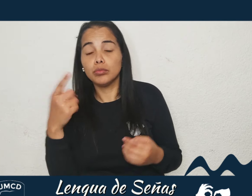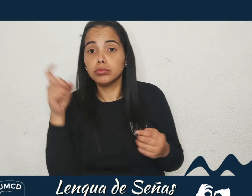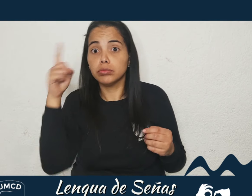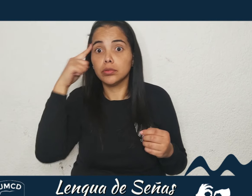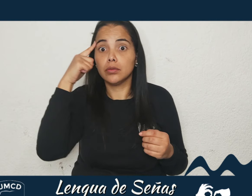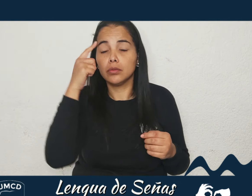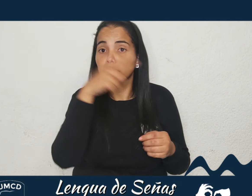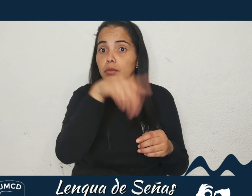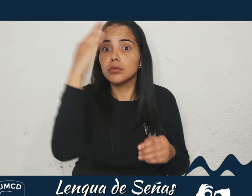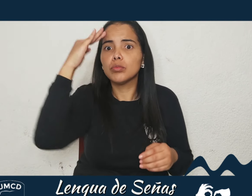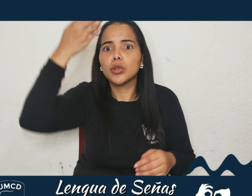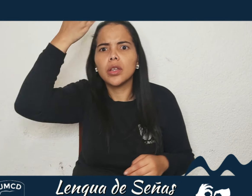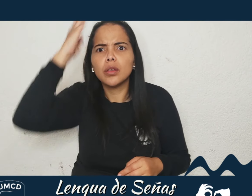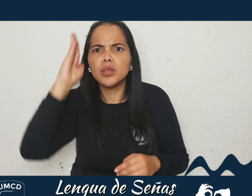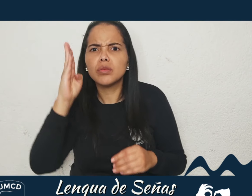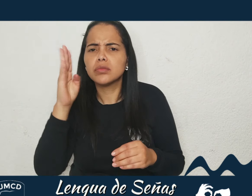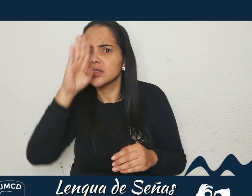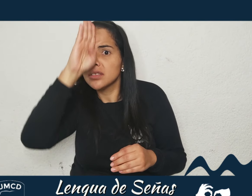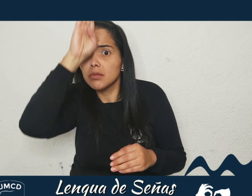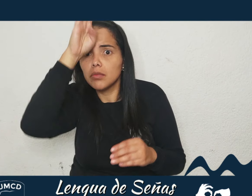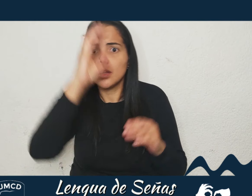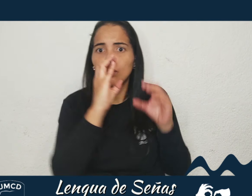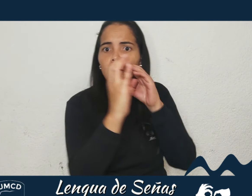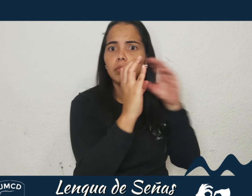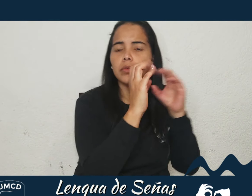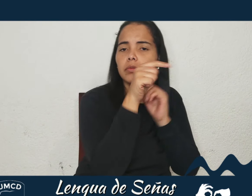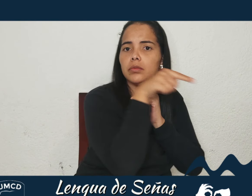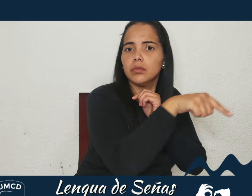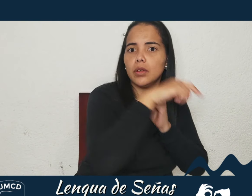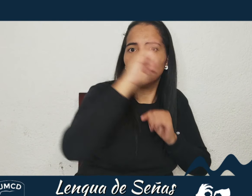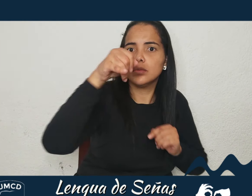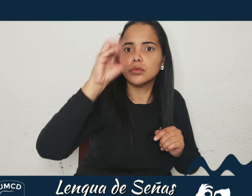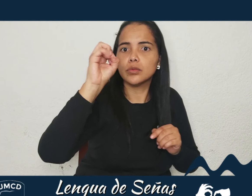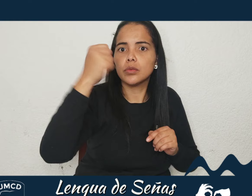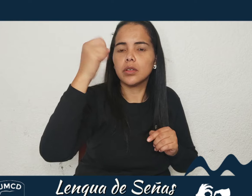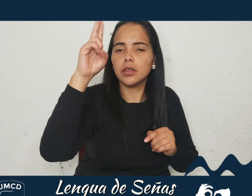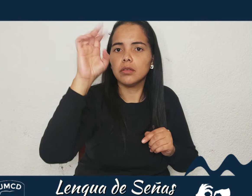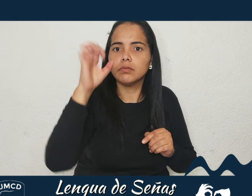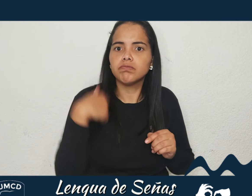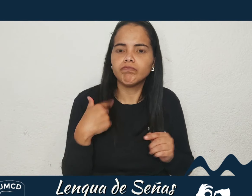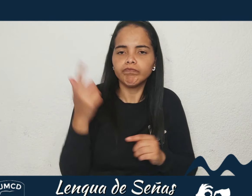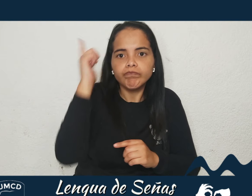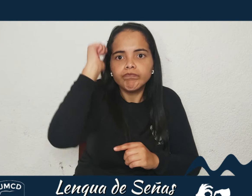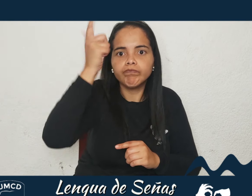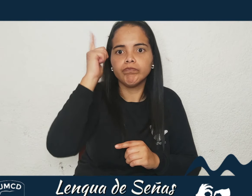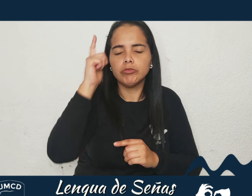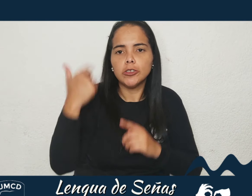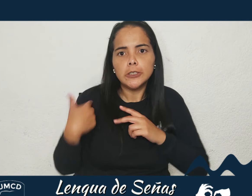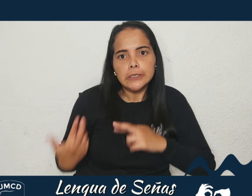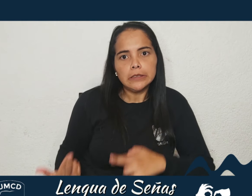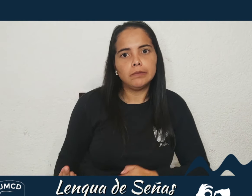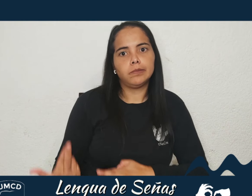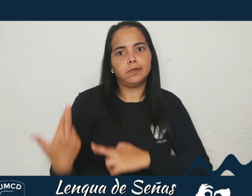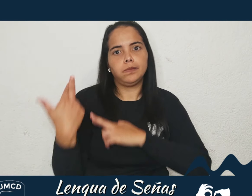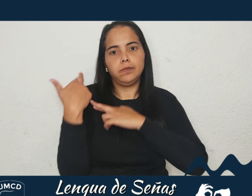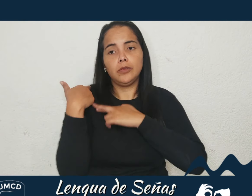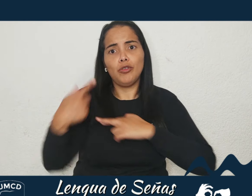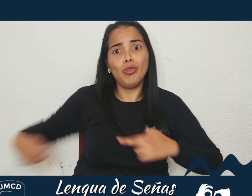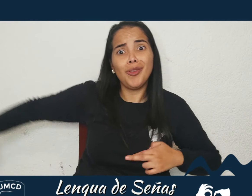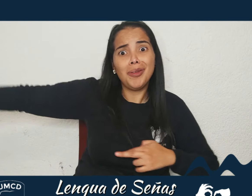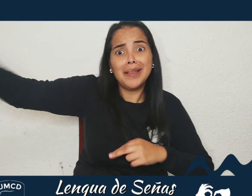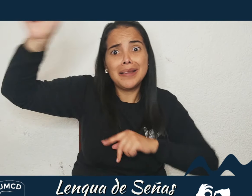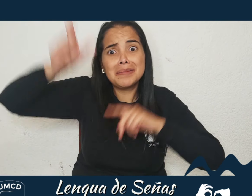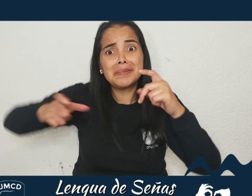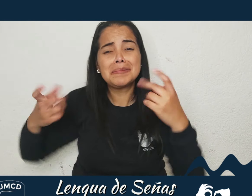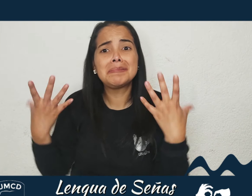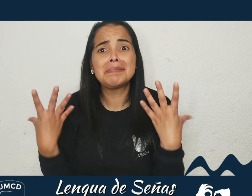vital para que el pueblo pueda seguirle de aquí en adelante. Él estaba tomando en ese instante el liderazgo de un pueblo de